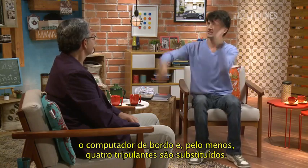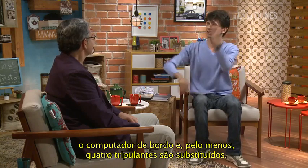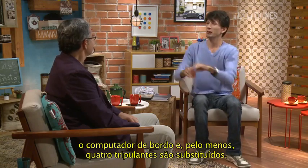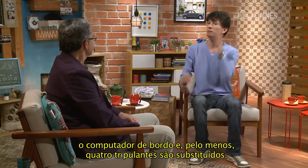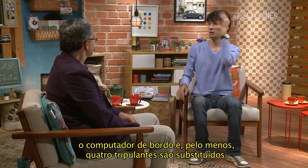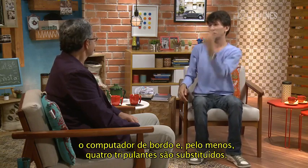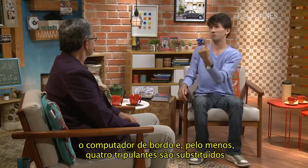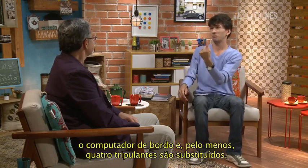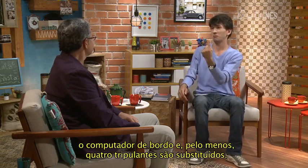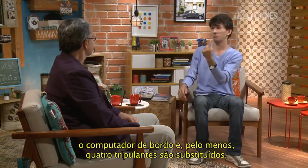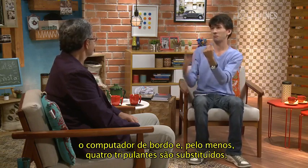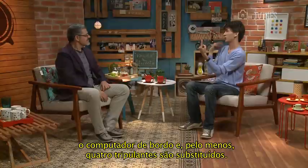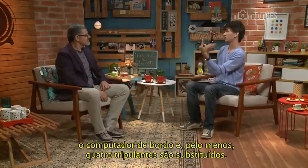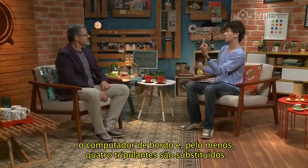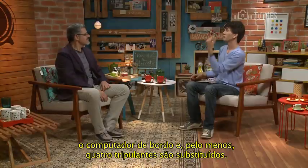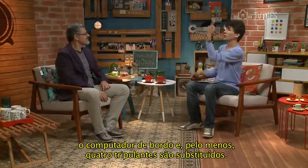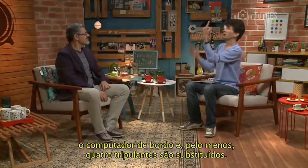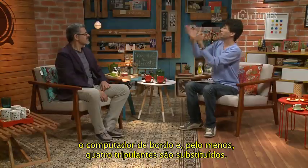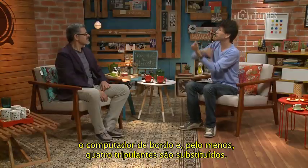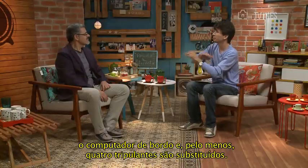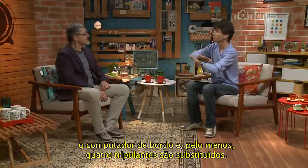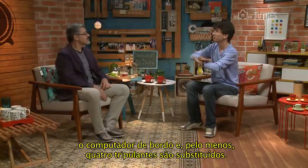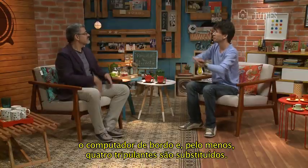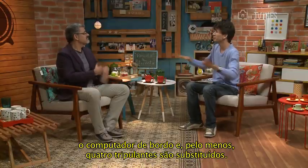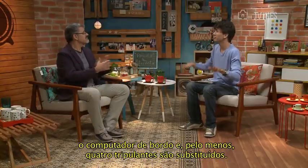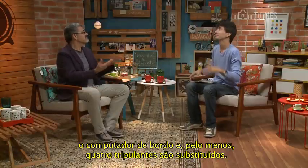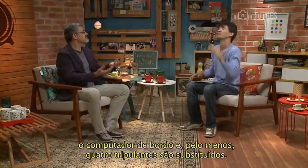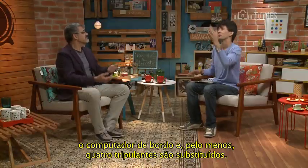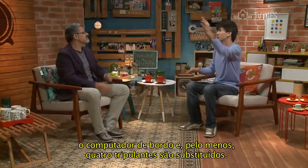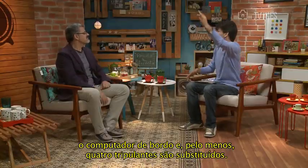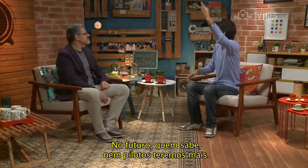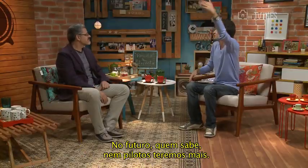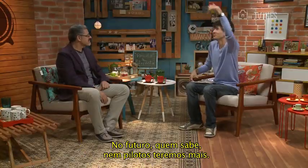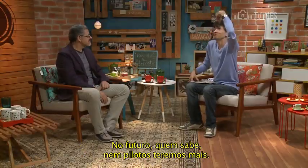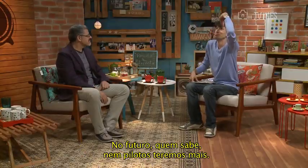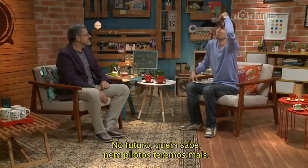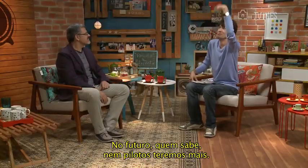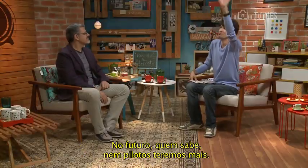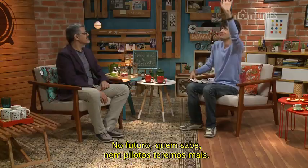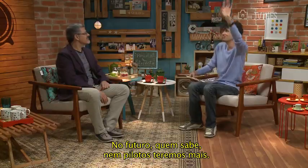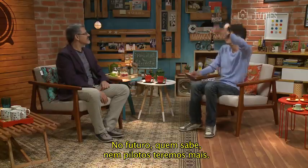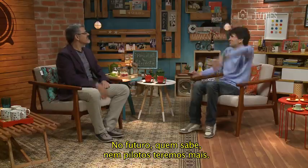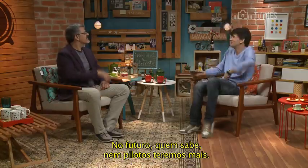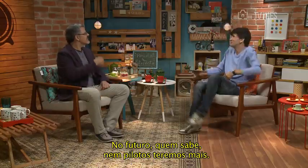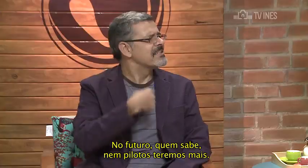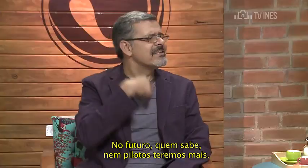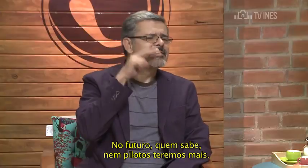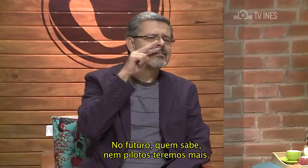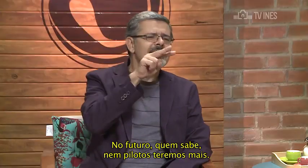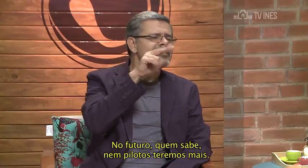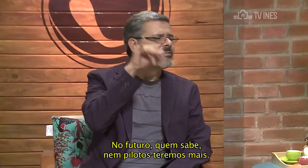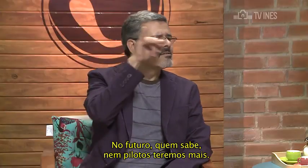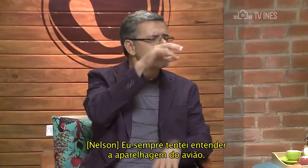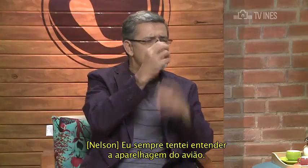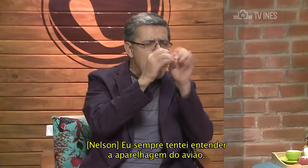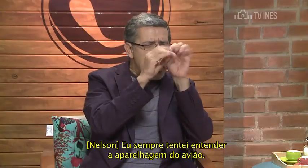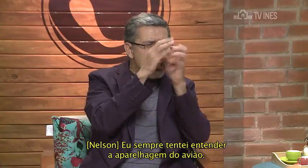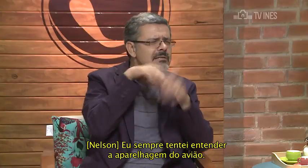e pelo menos quatro tripulantes são substituídos no futuro quem sabe nem pilotos teremos mais eu sempre